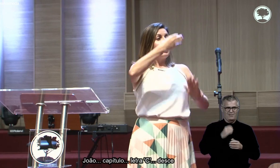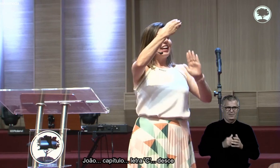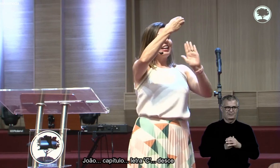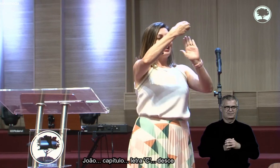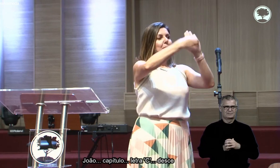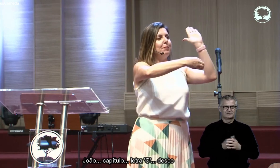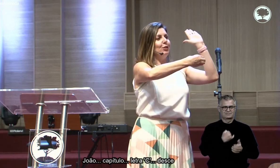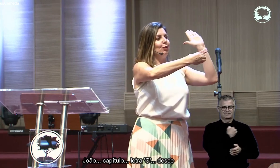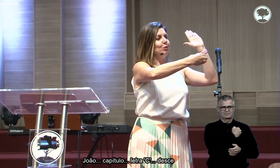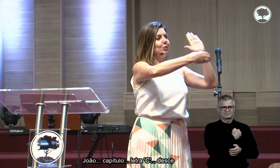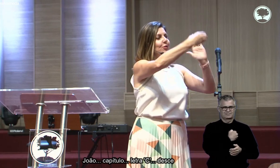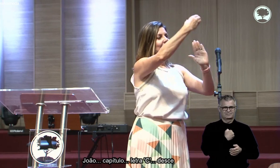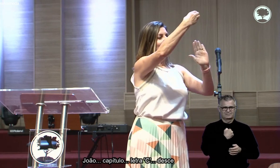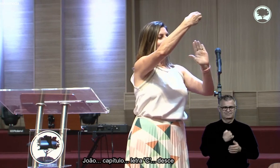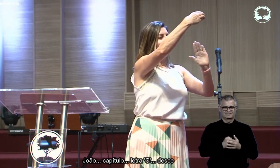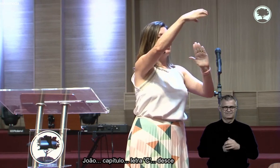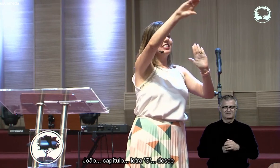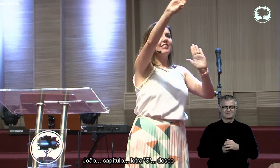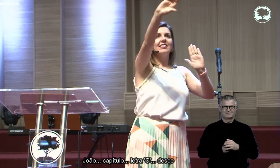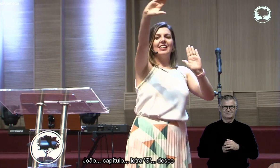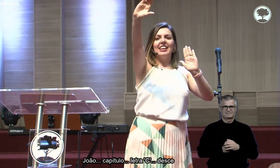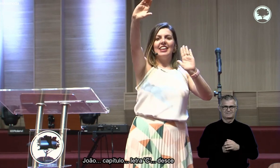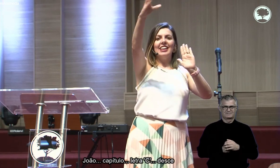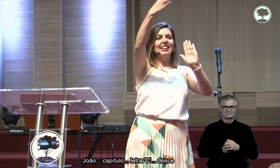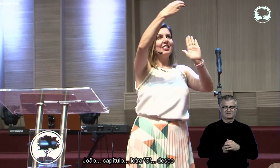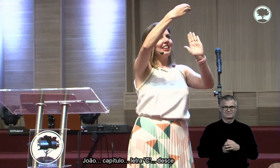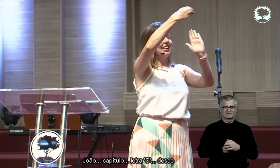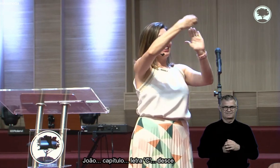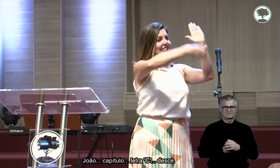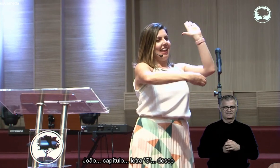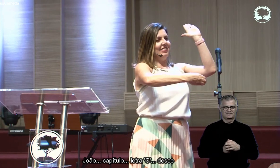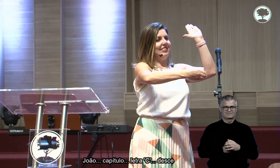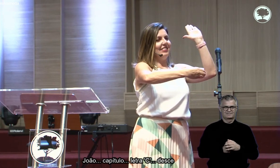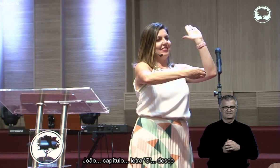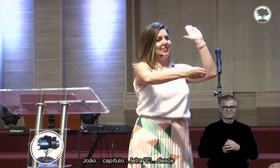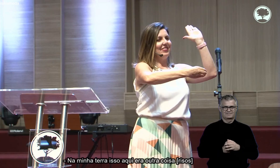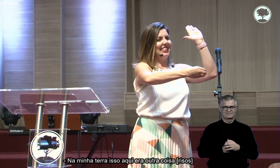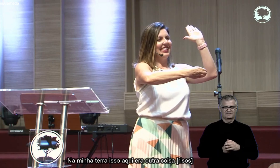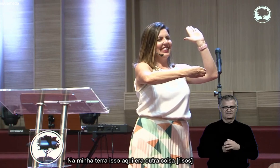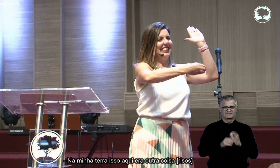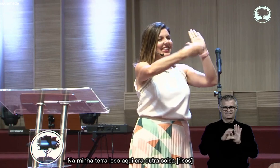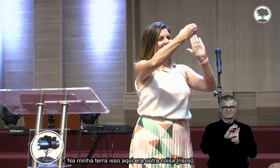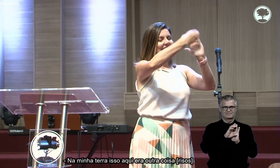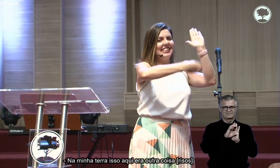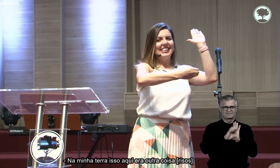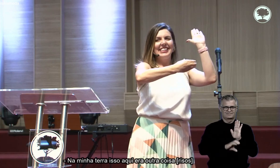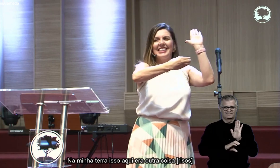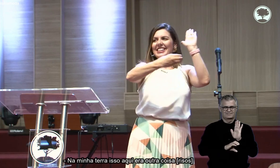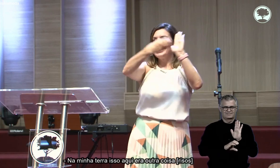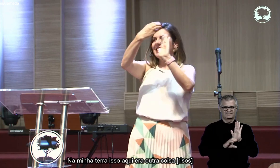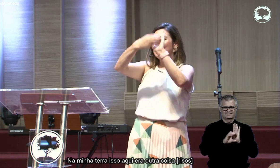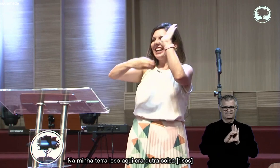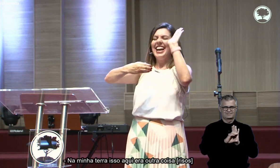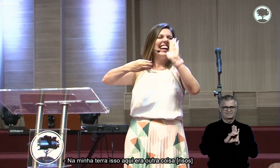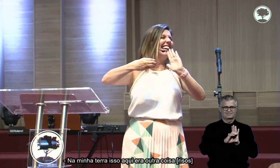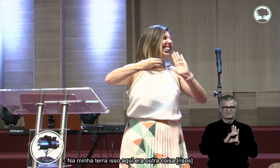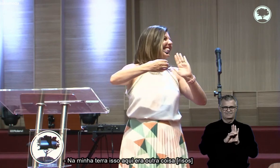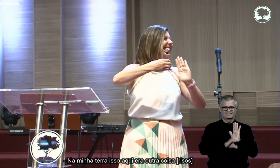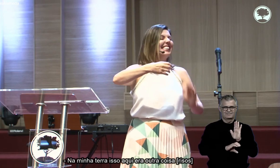João, capítulo, letra C, desce. A minha terra, isso aqui era outra coisa.